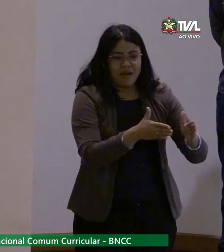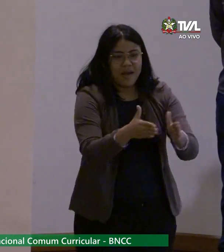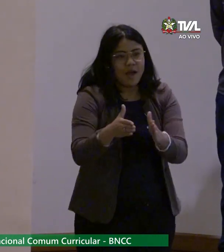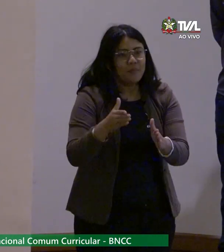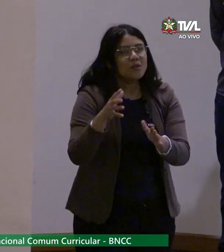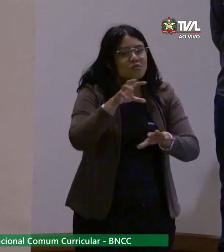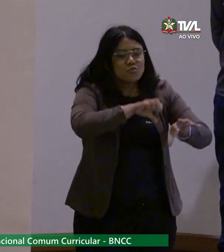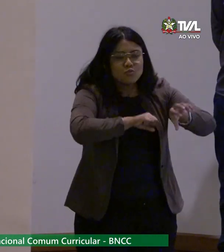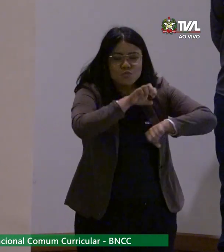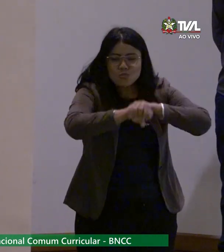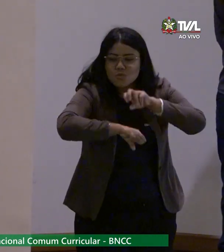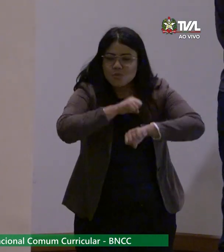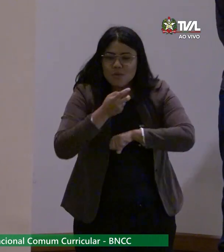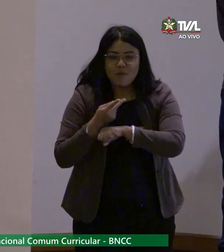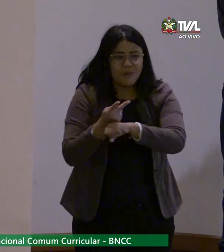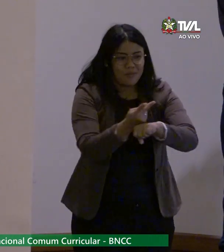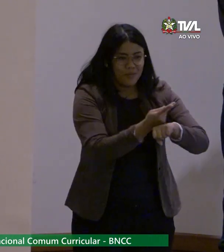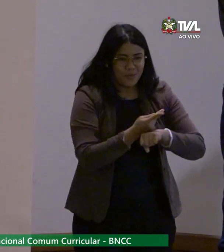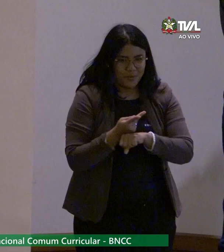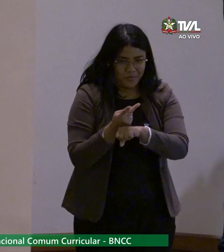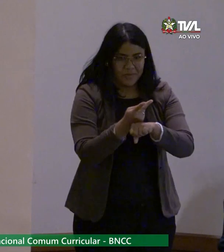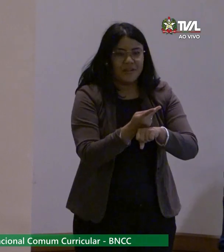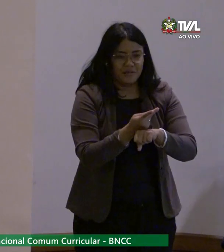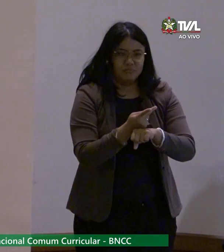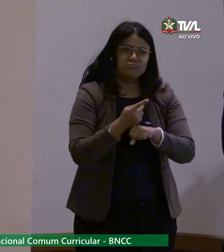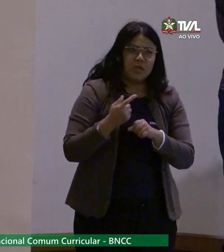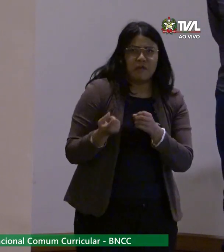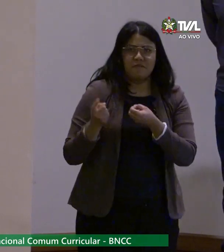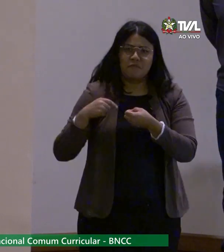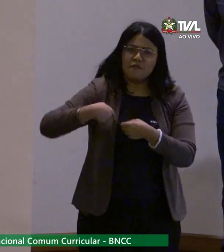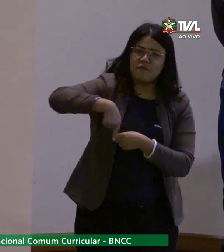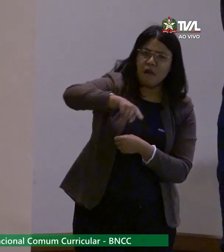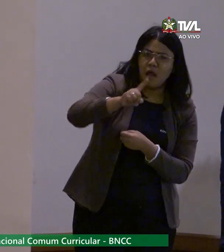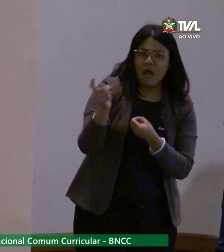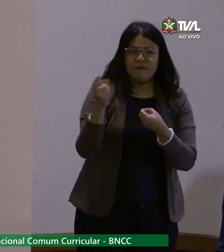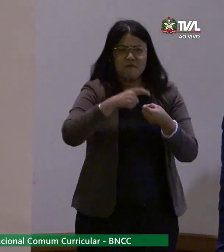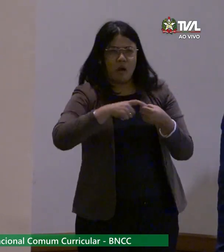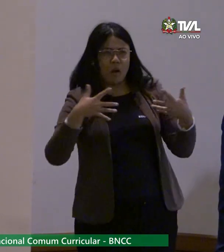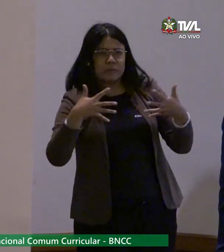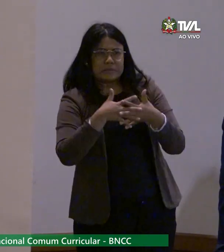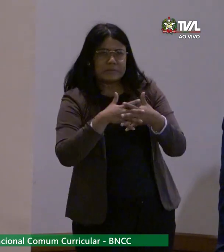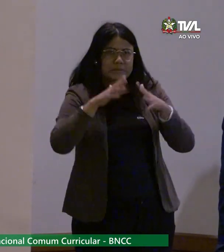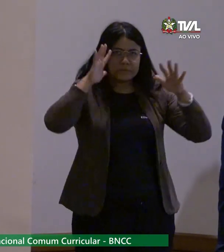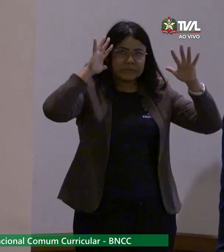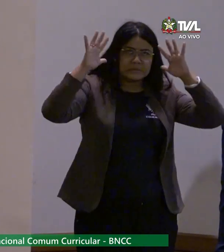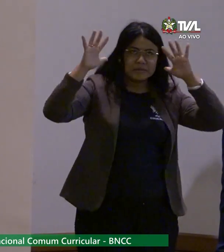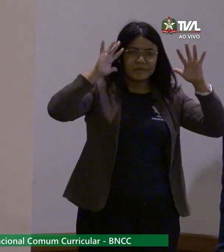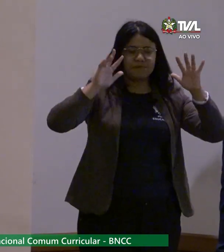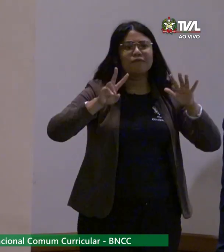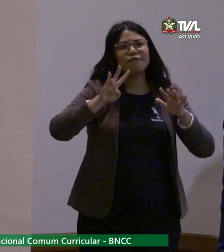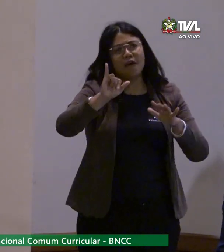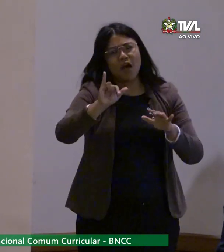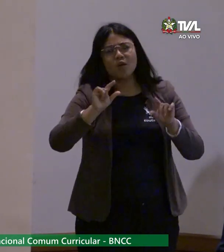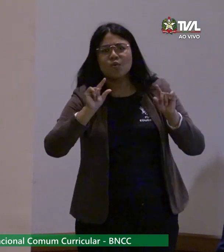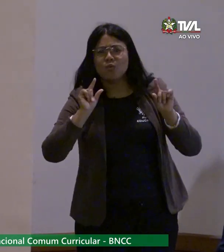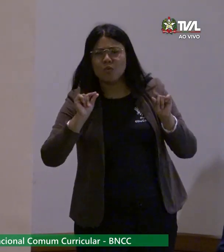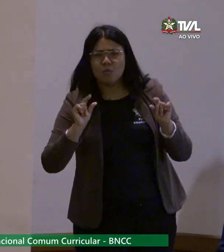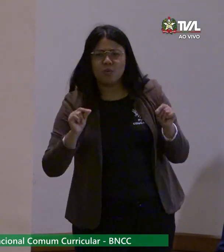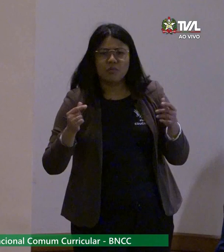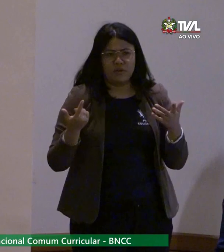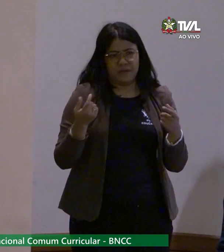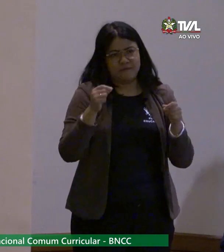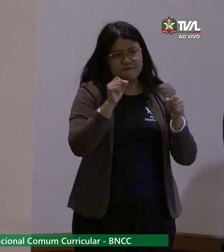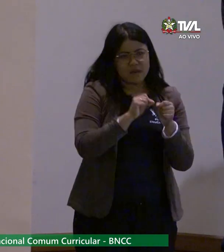começa a buscar para ter a Idas e Vindas conflitos reflexão vai ser vai fazer e